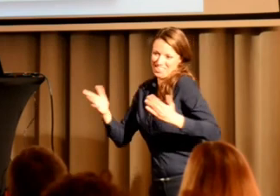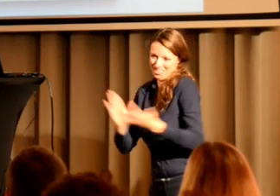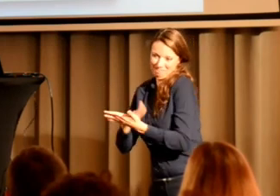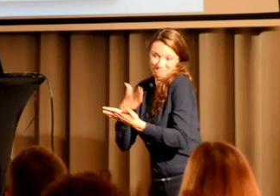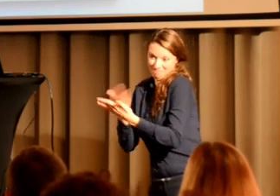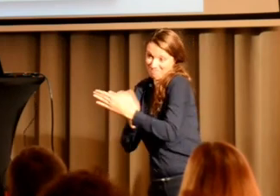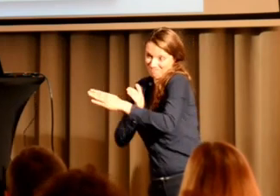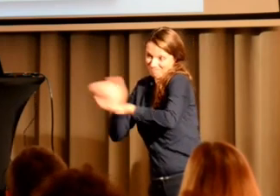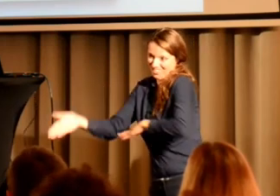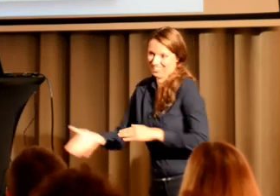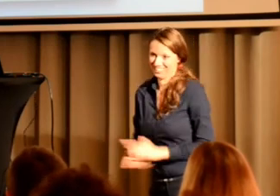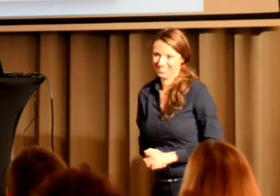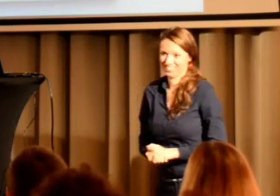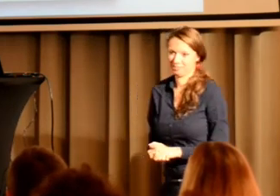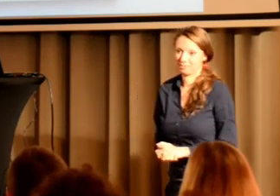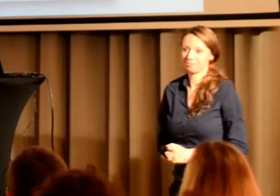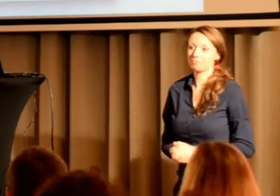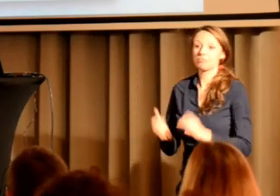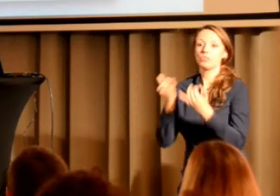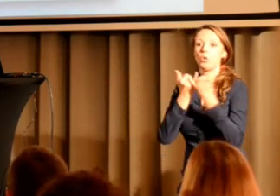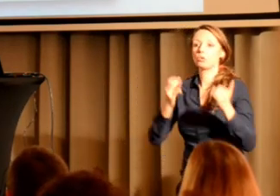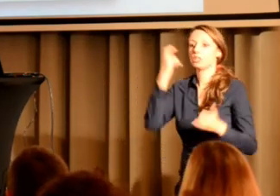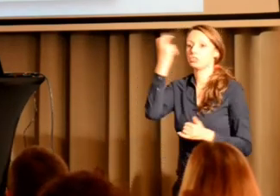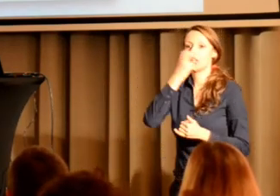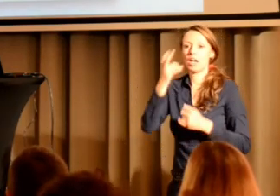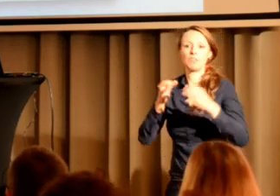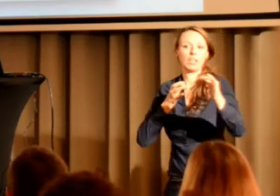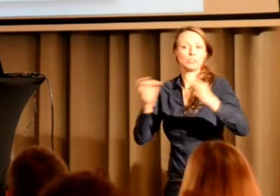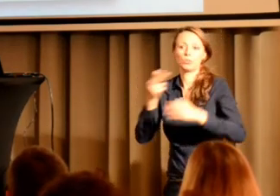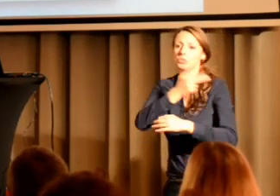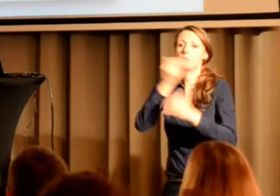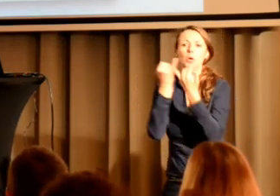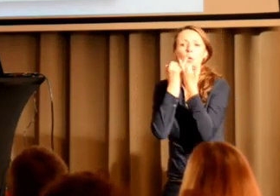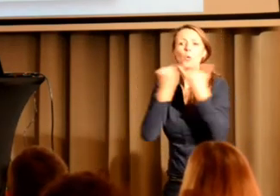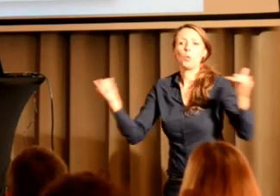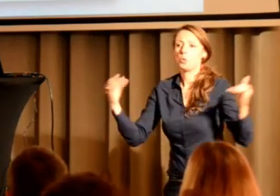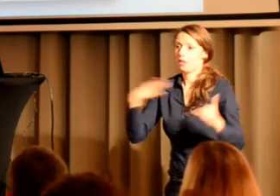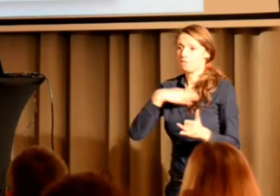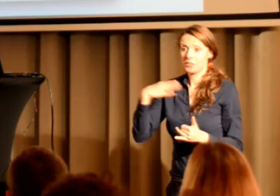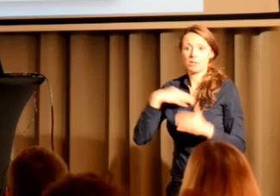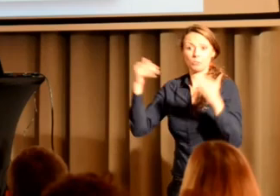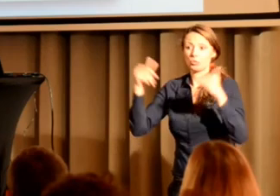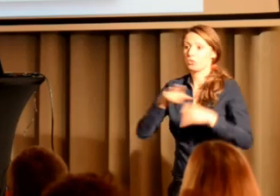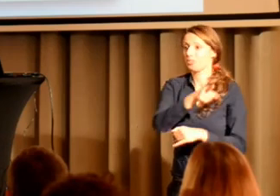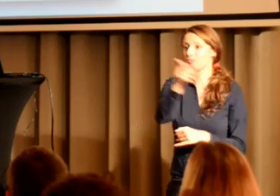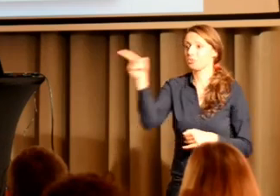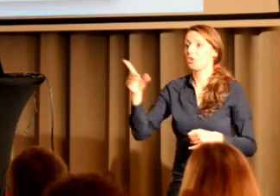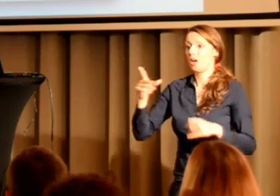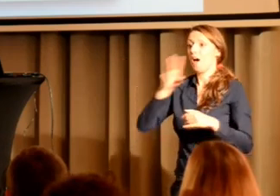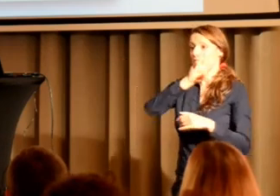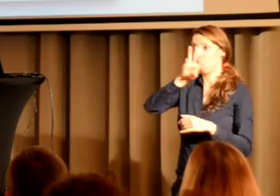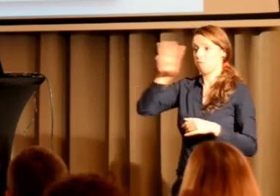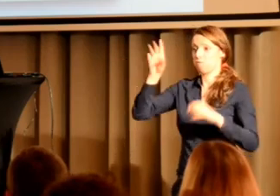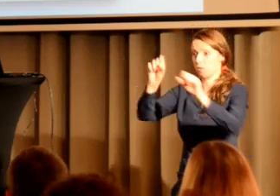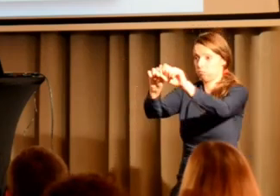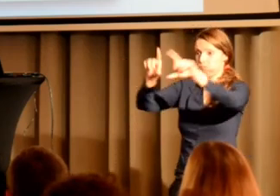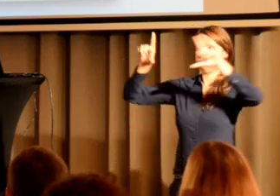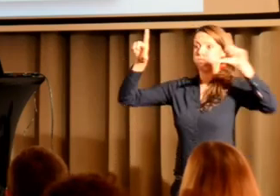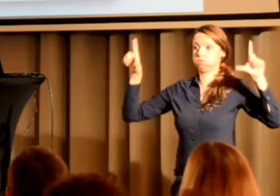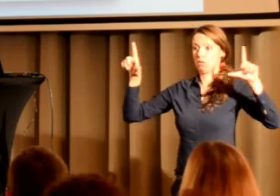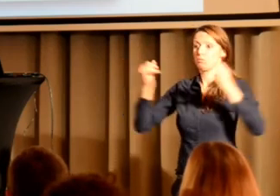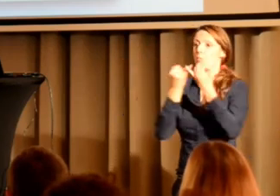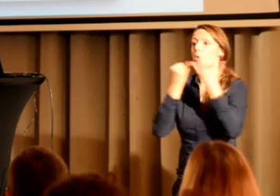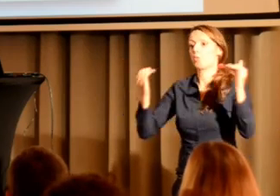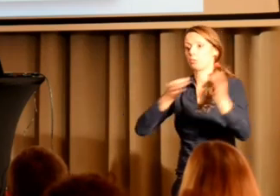Inne ciekawe historie na temat wilków możecie Państwo przeczytać u nas na stronie, na naszej stronie internetowej.